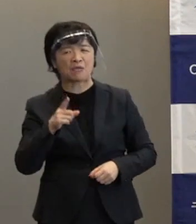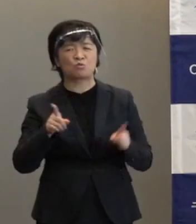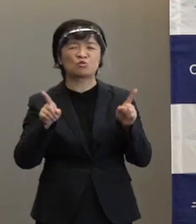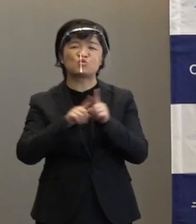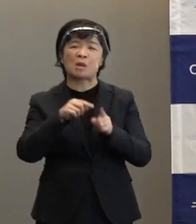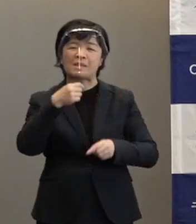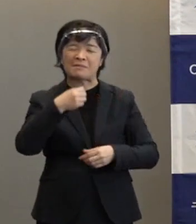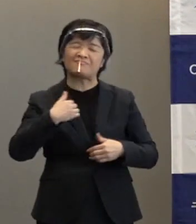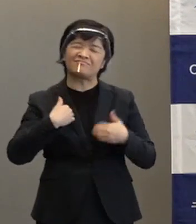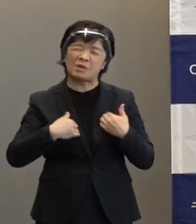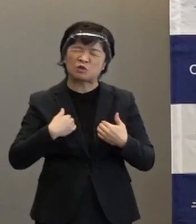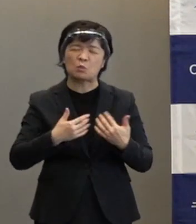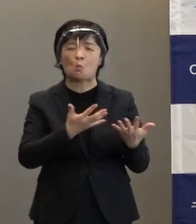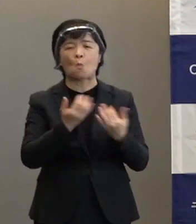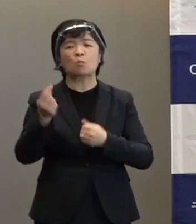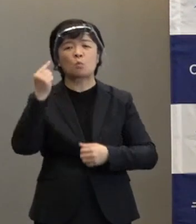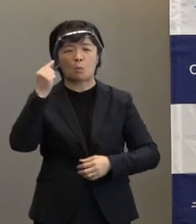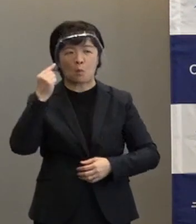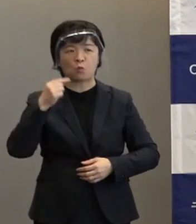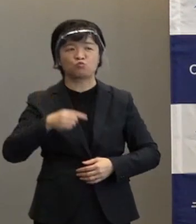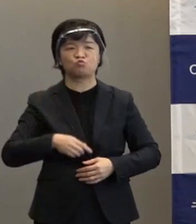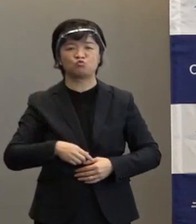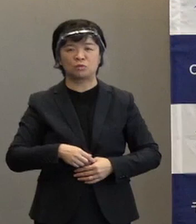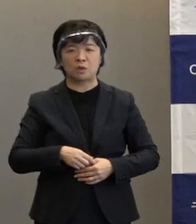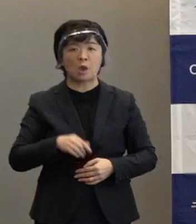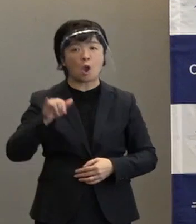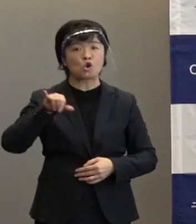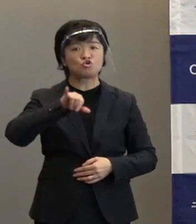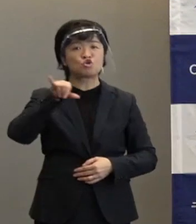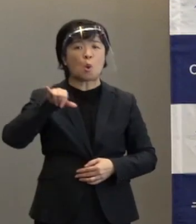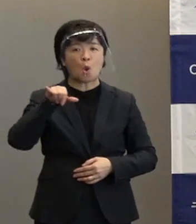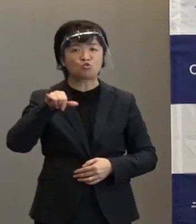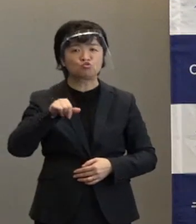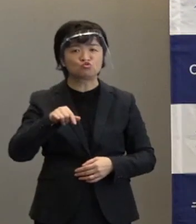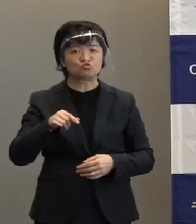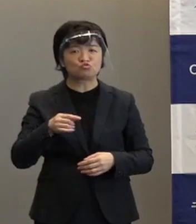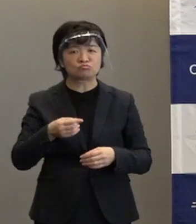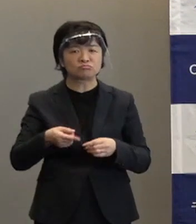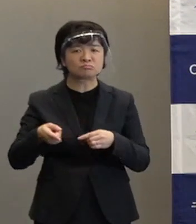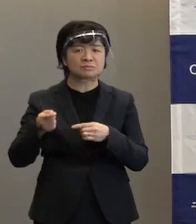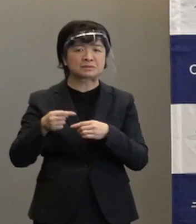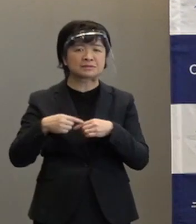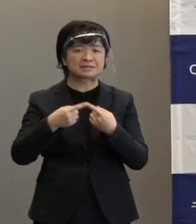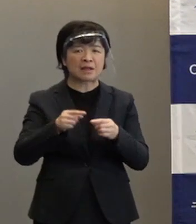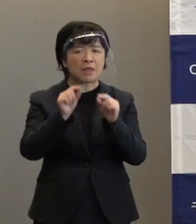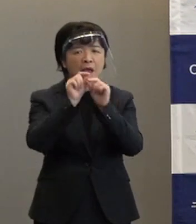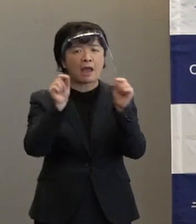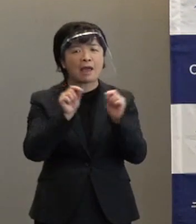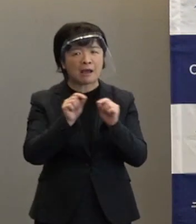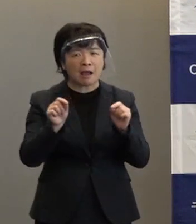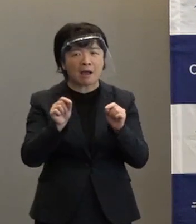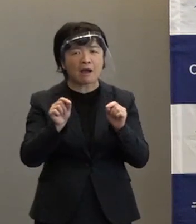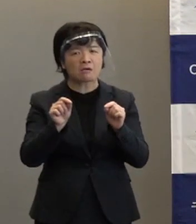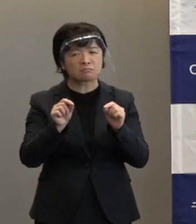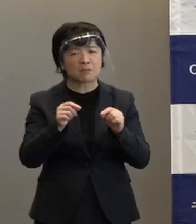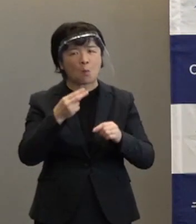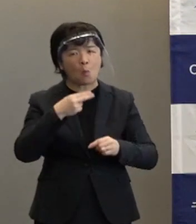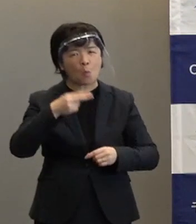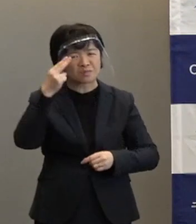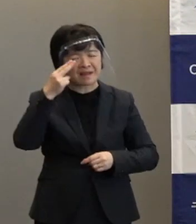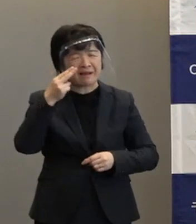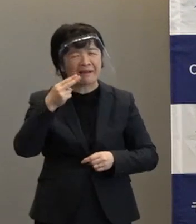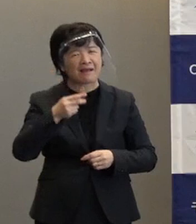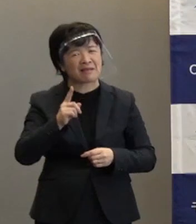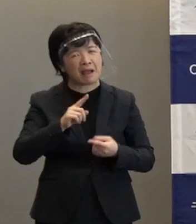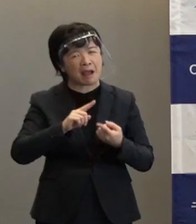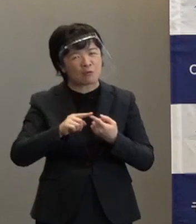うんですけれども、その醤油を入れることによってですね、例えばお酒ですとか、どういう場面で楽しめるかなというのをちょっと